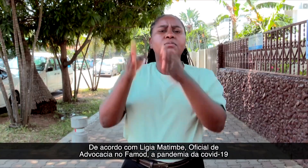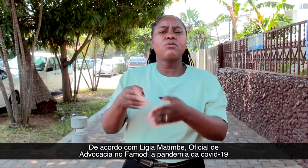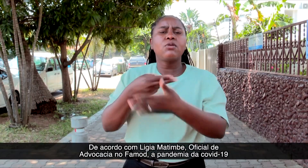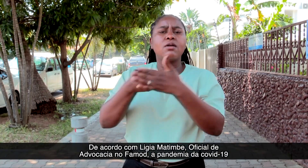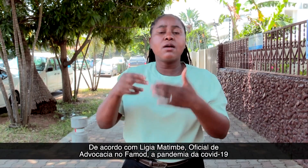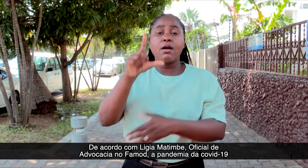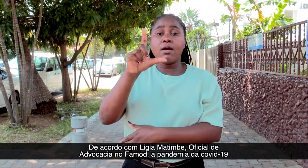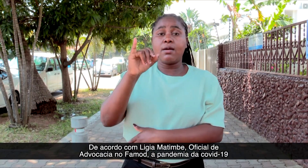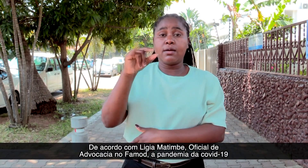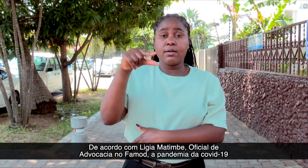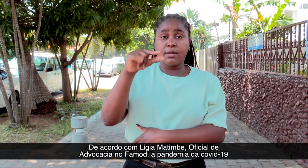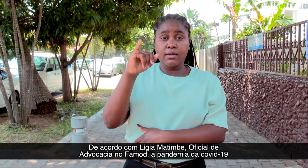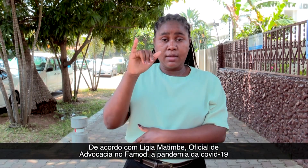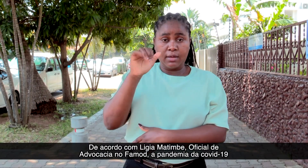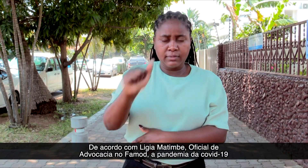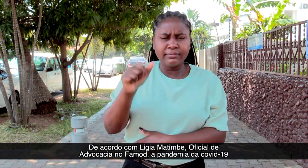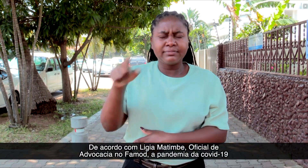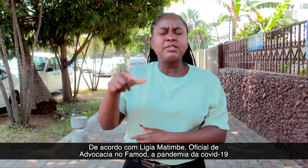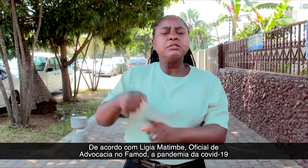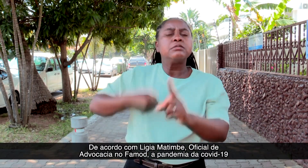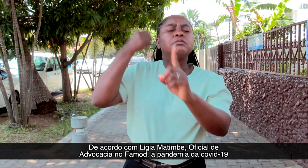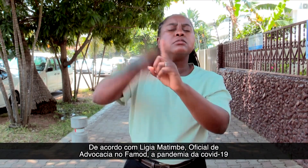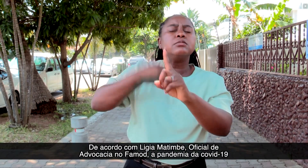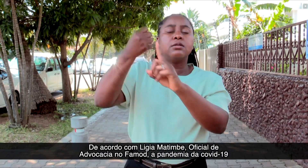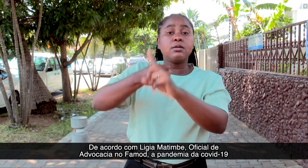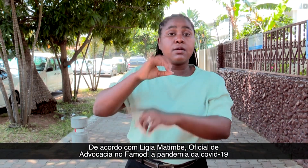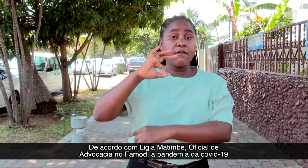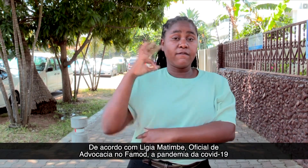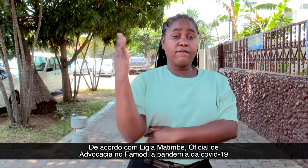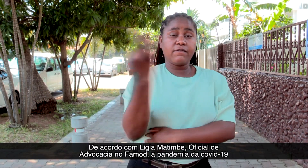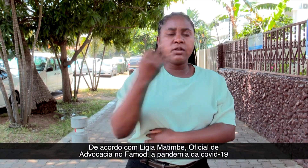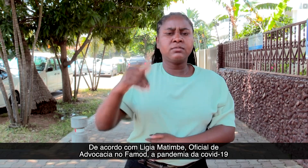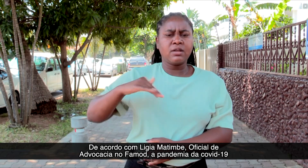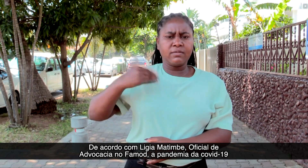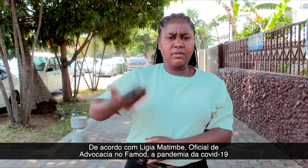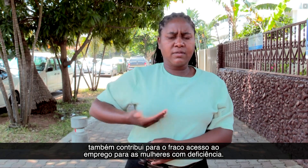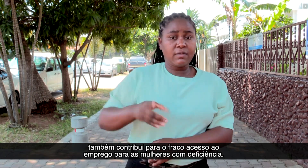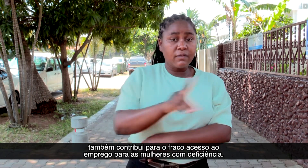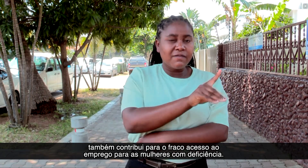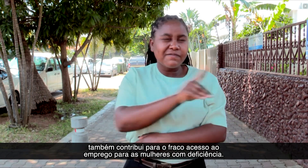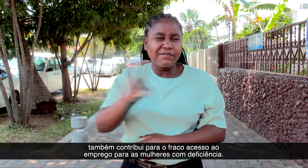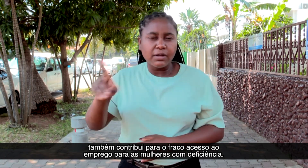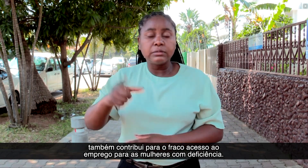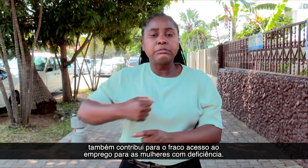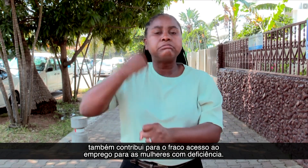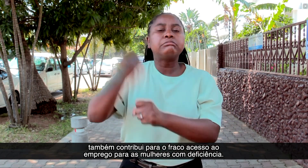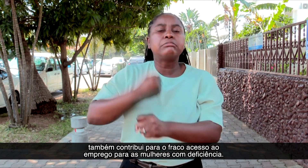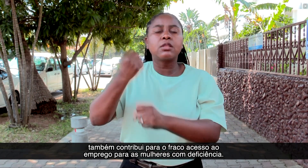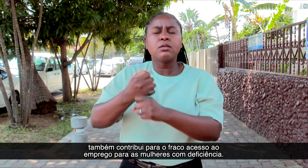De acordo com Lígia Matimbe, oficial de advocacia no FAMOD, a pandemia da Covid-19 também contribui para o fraco acesso